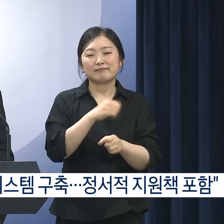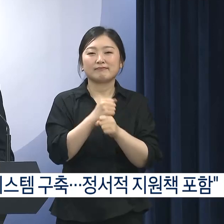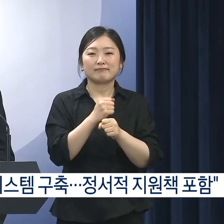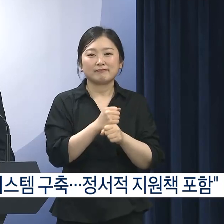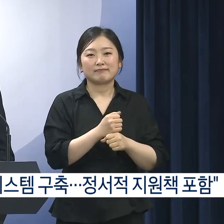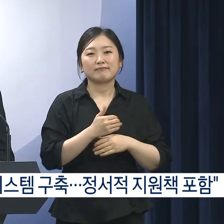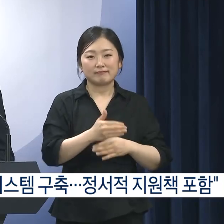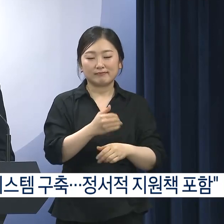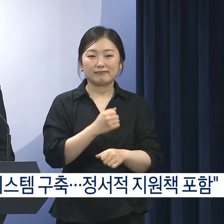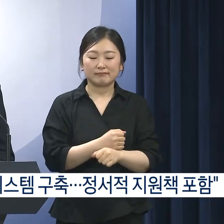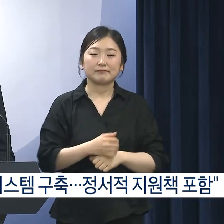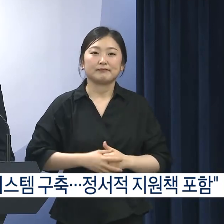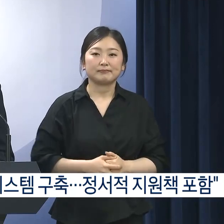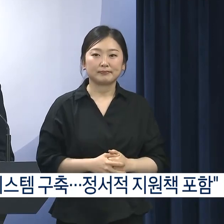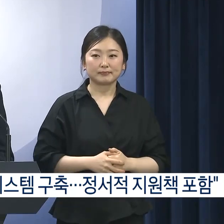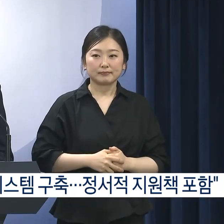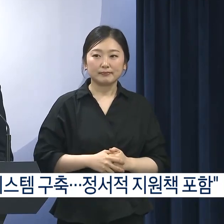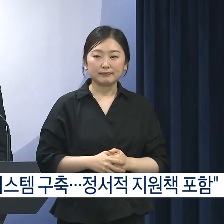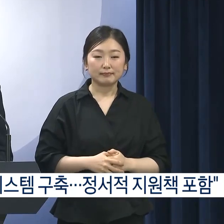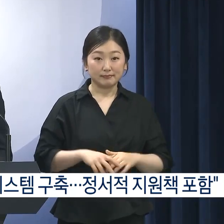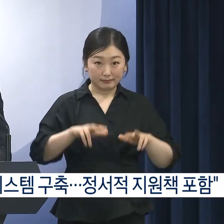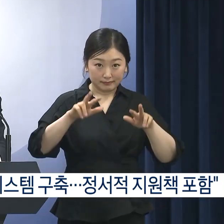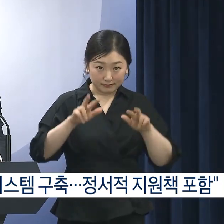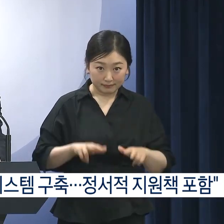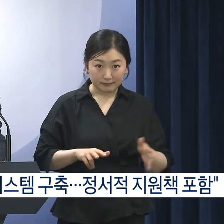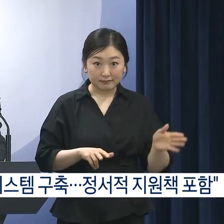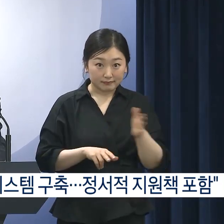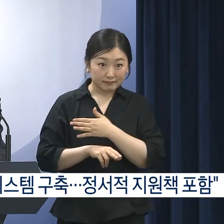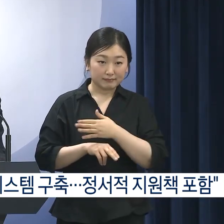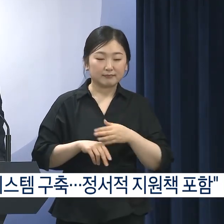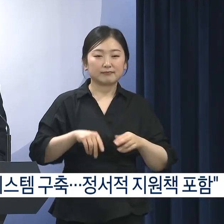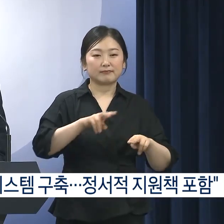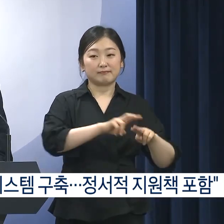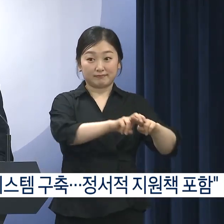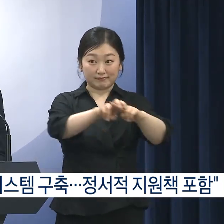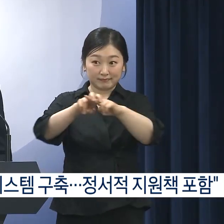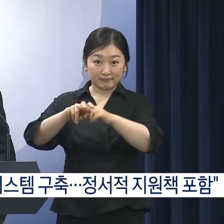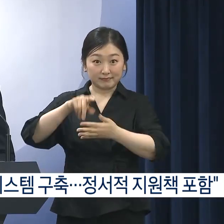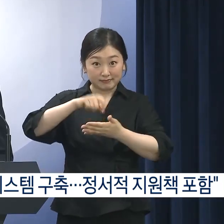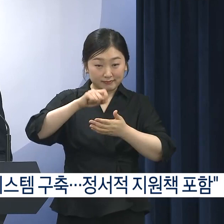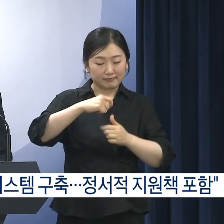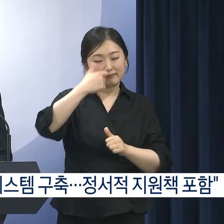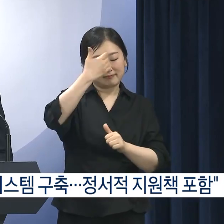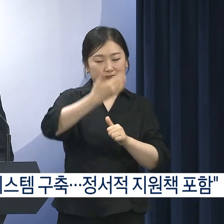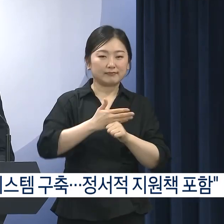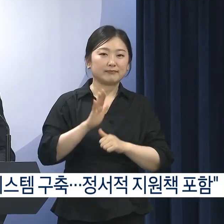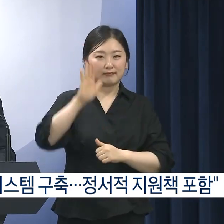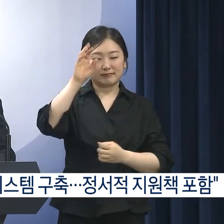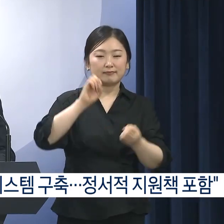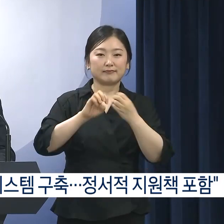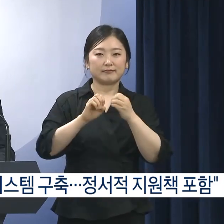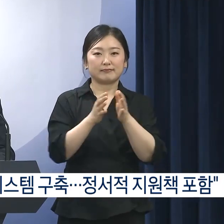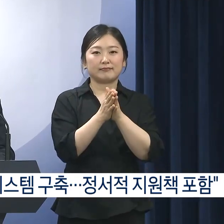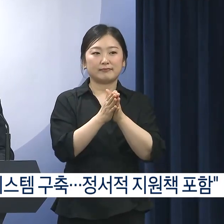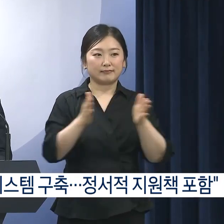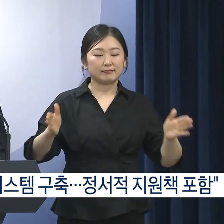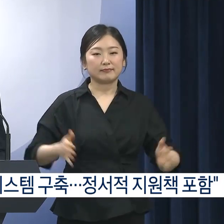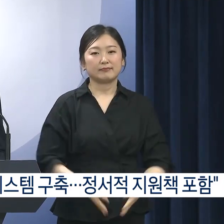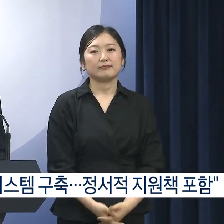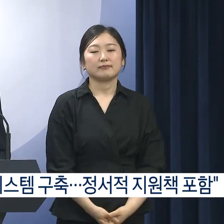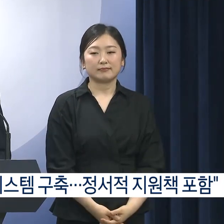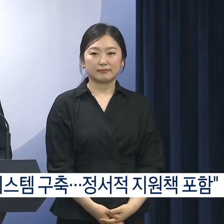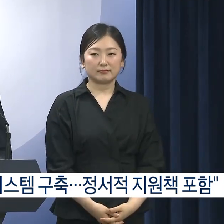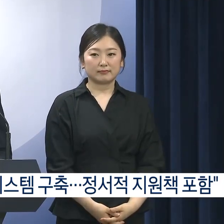네, 다음으로 현장에 참석하신 기자분들의 질의를 받겠습니다. 질의하실 기자님께서는 손을 들어주시고 지목되시면